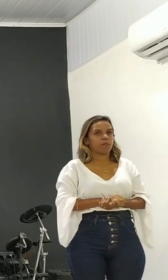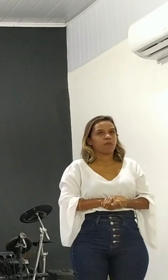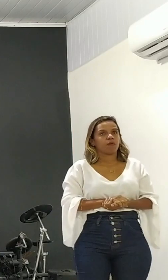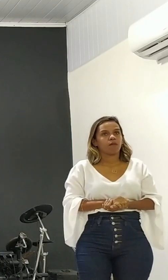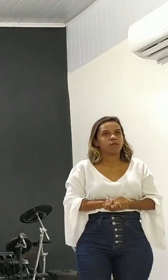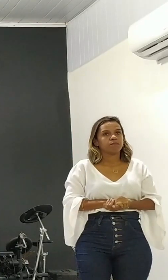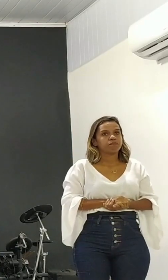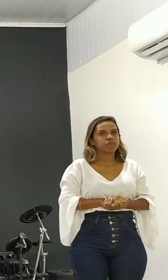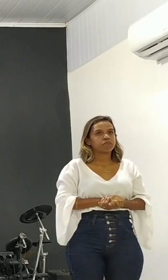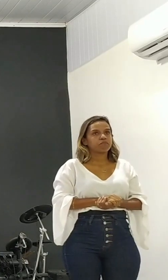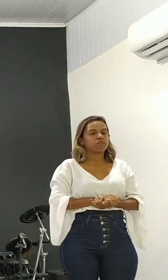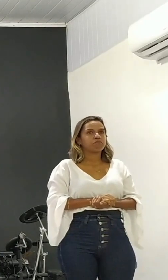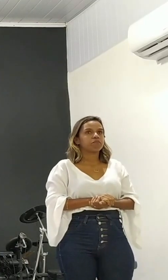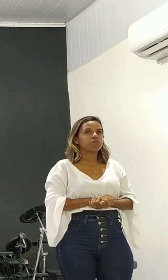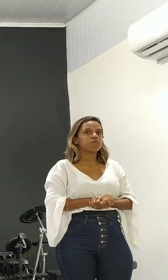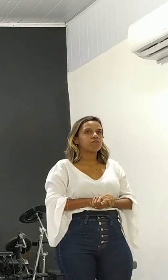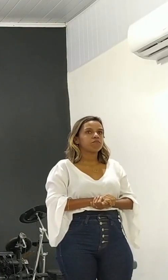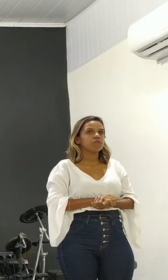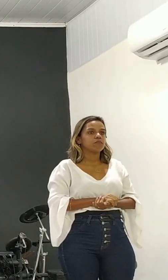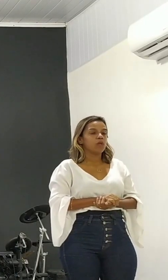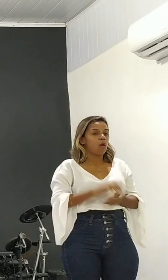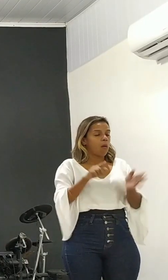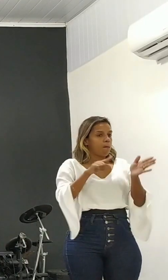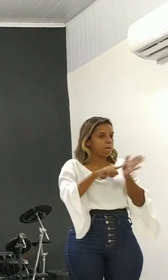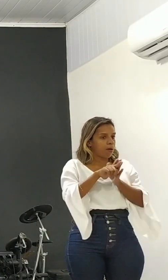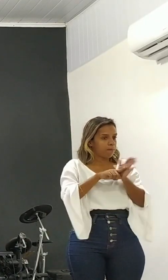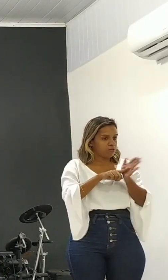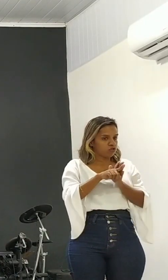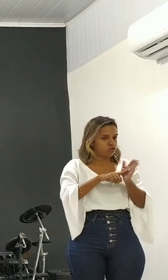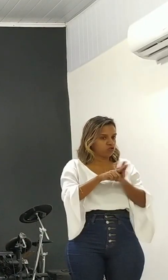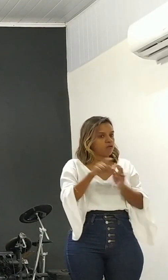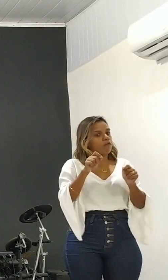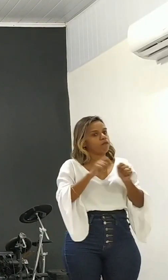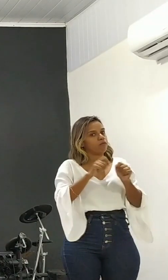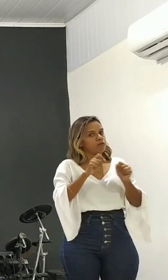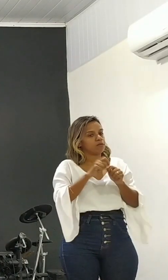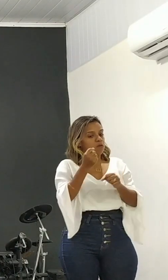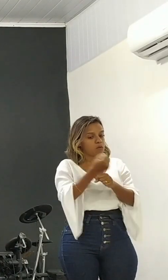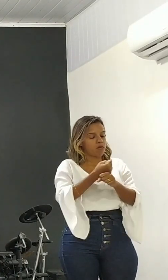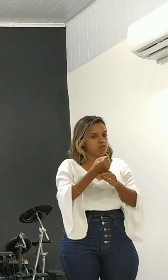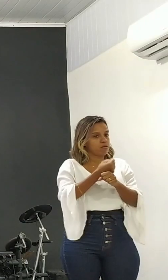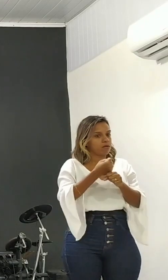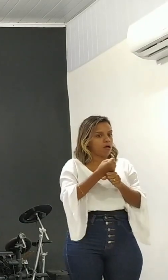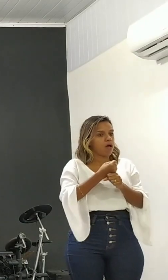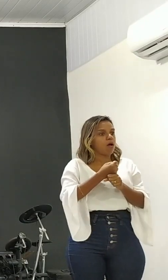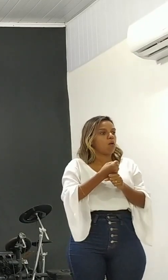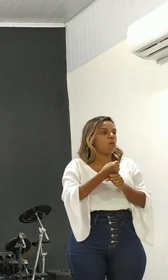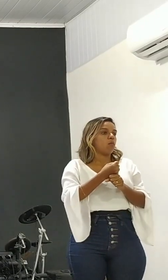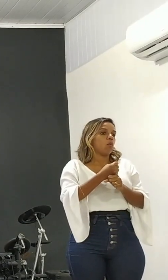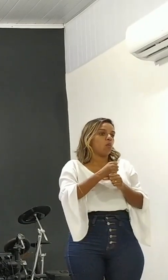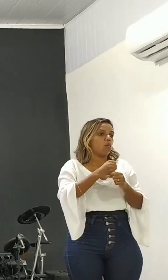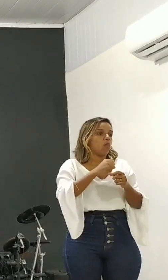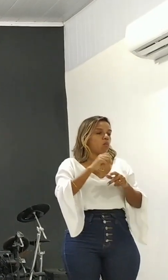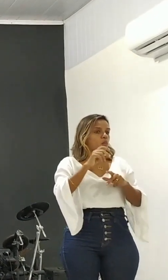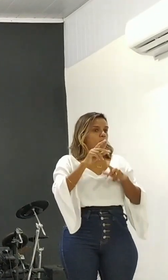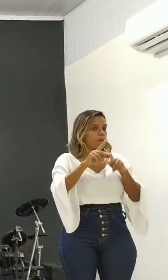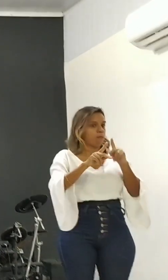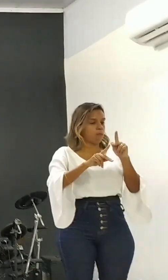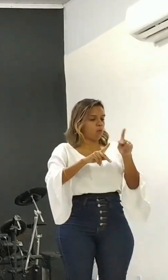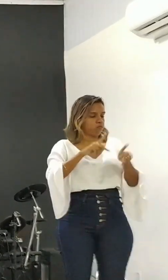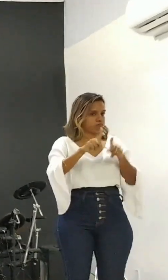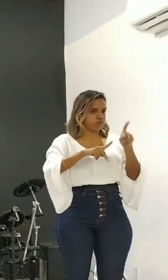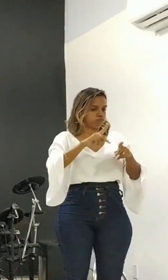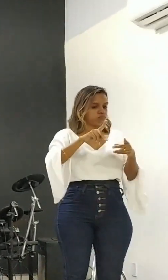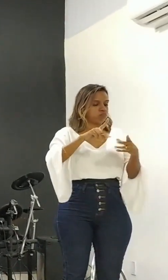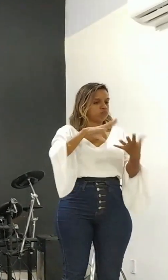Organização das Nações Unidas, uma pesquisa que foi feita durante esse ano, a população do mundo chegou